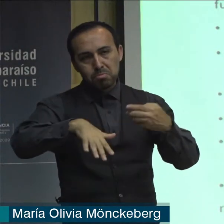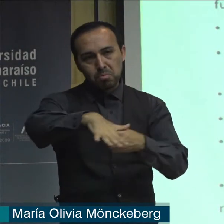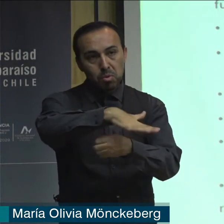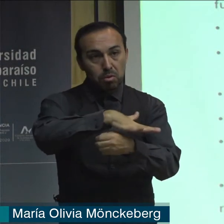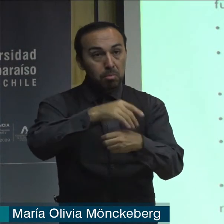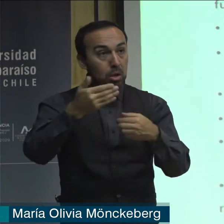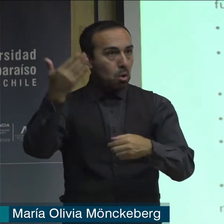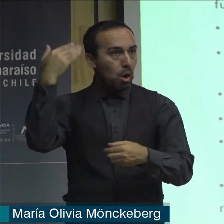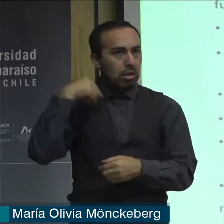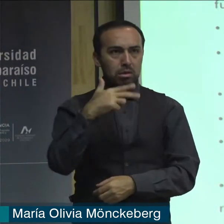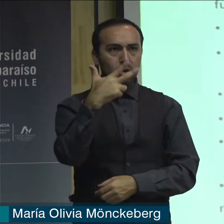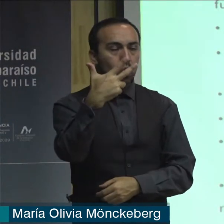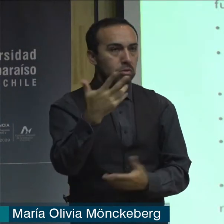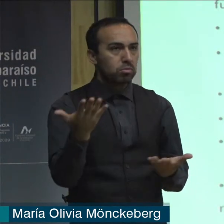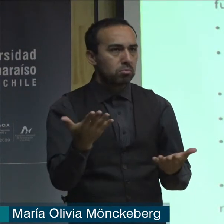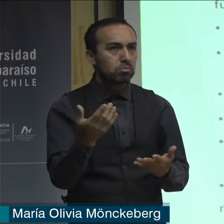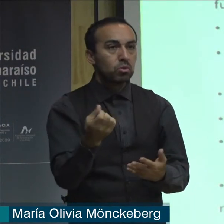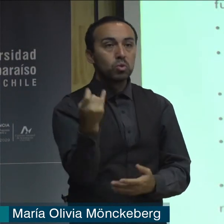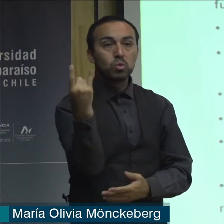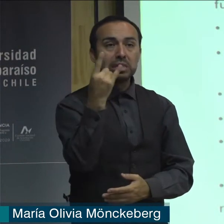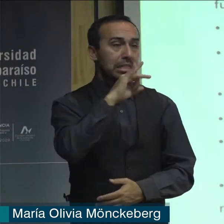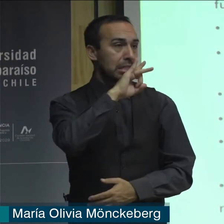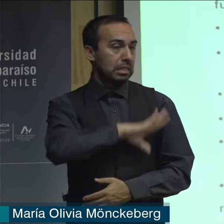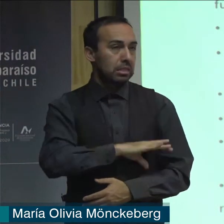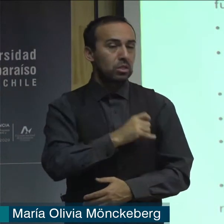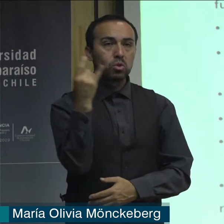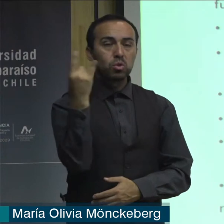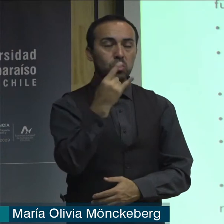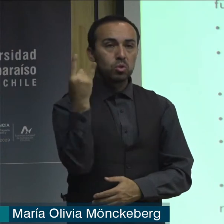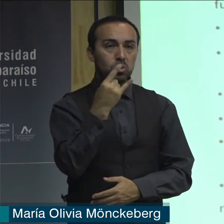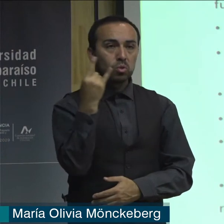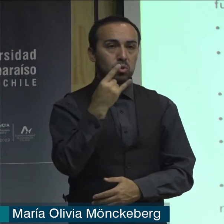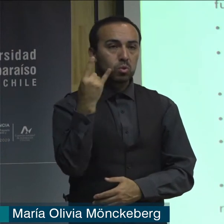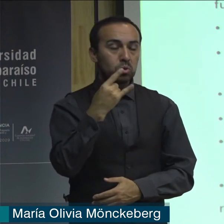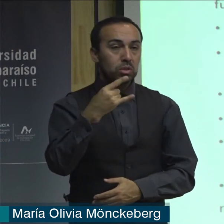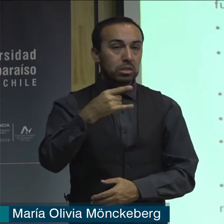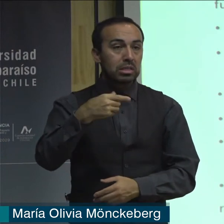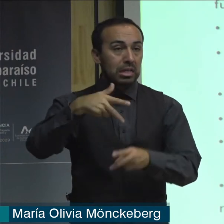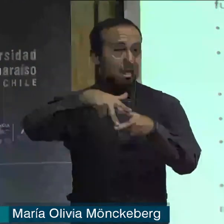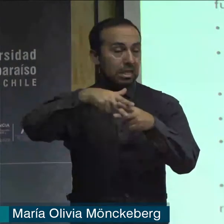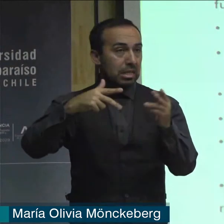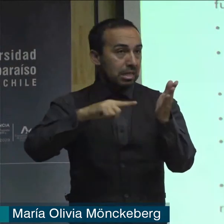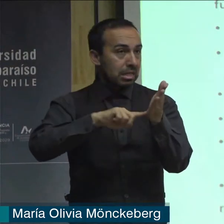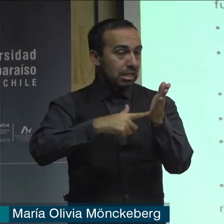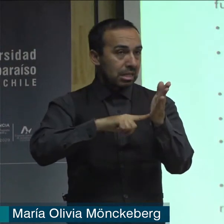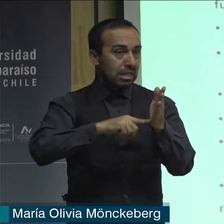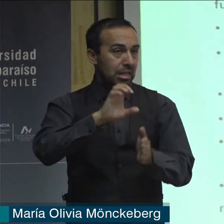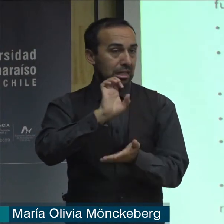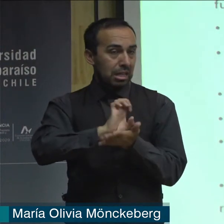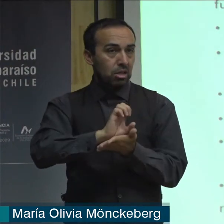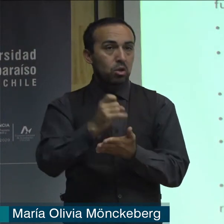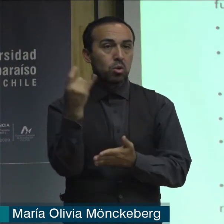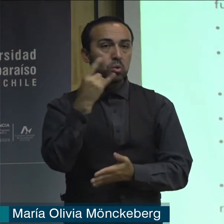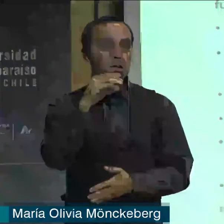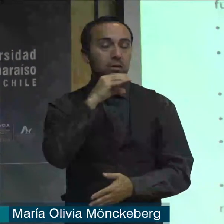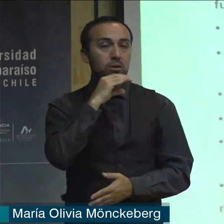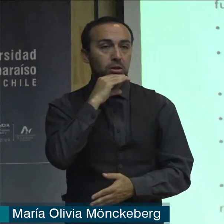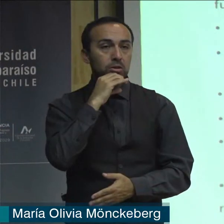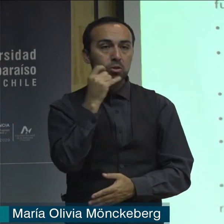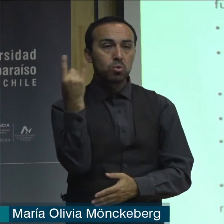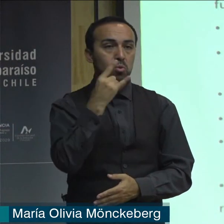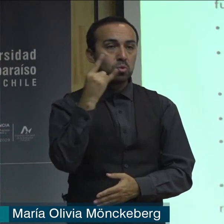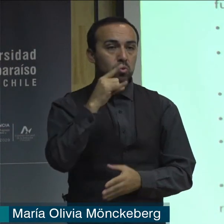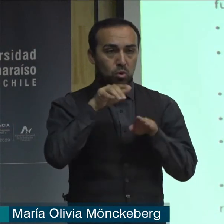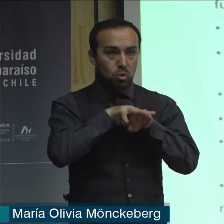cuáles eran Universidad de chile la Universidad Técnica del Estado la universidad de Concepción la universidad